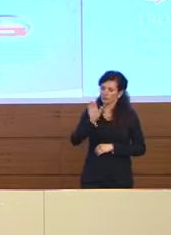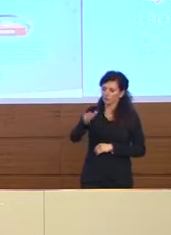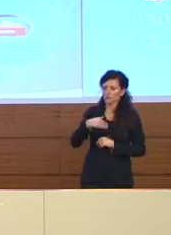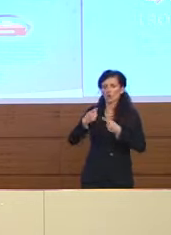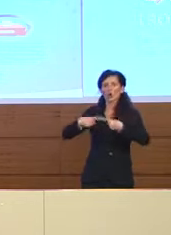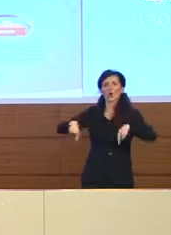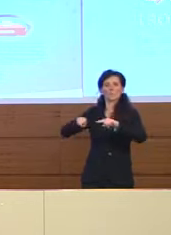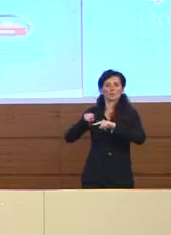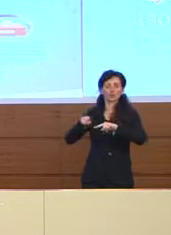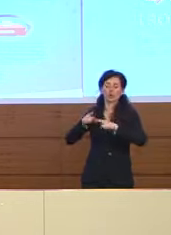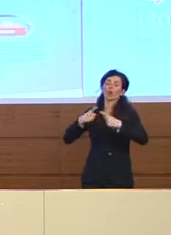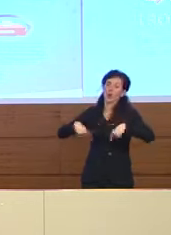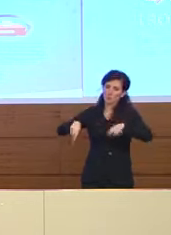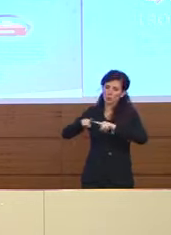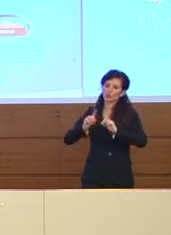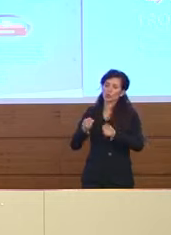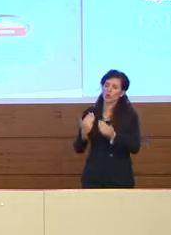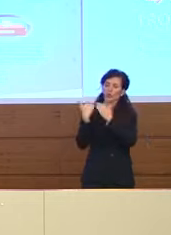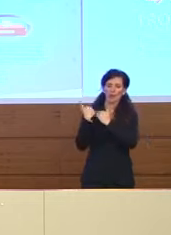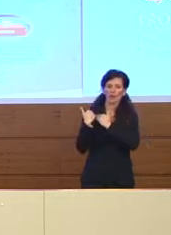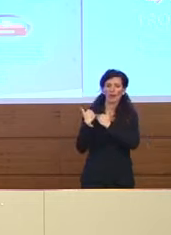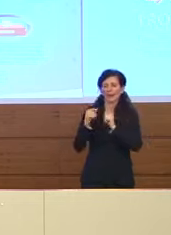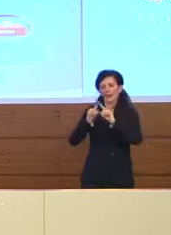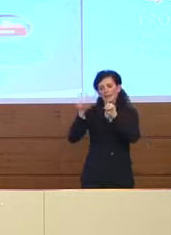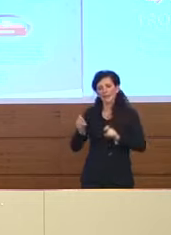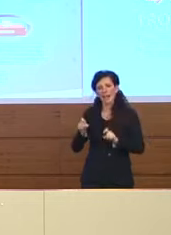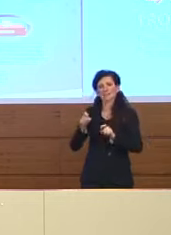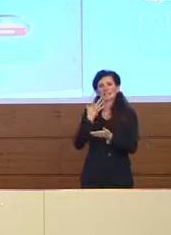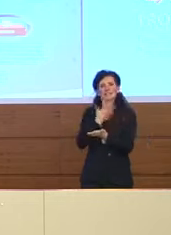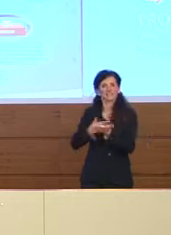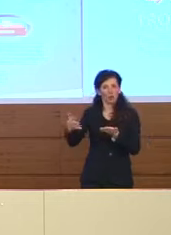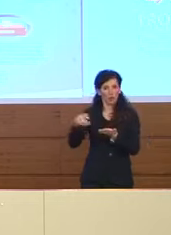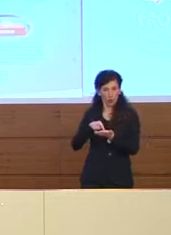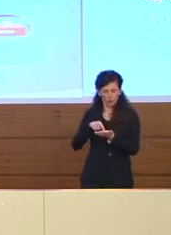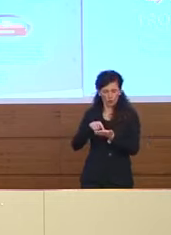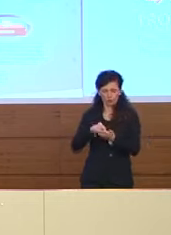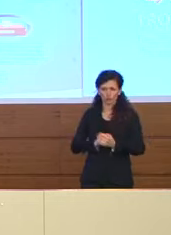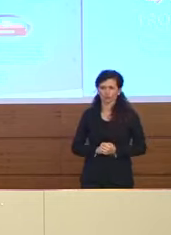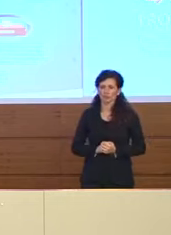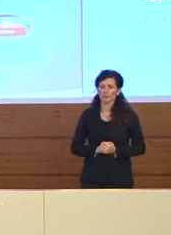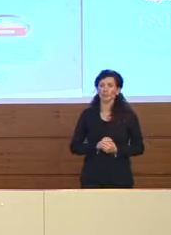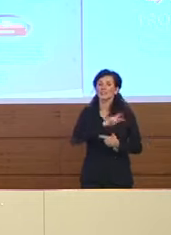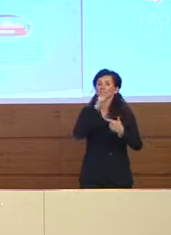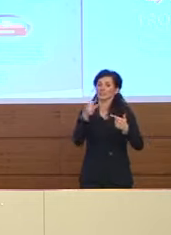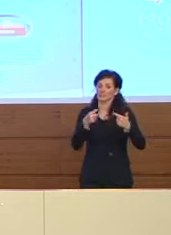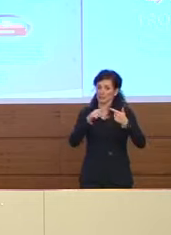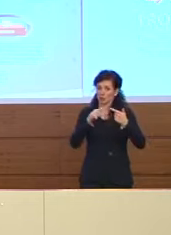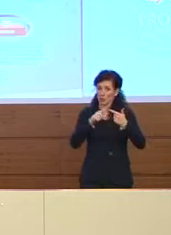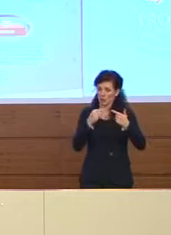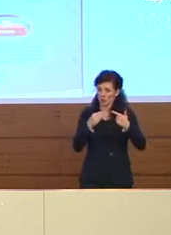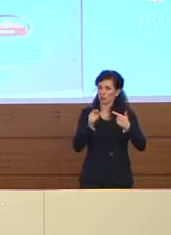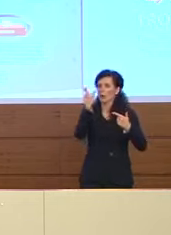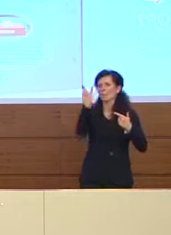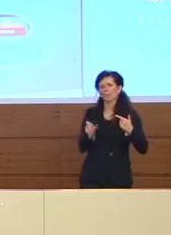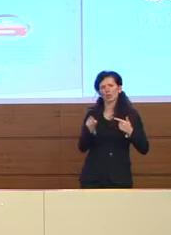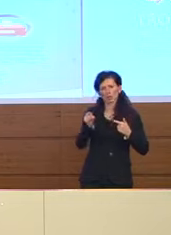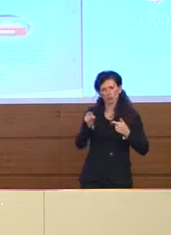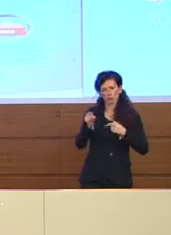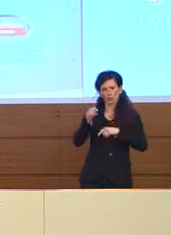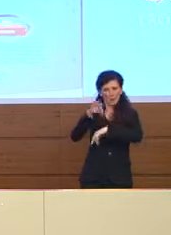la seconda considerazione che i soggetti che dovessero risultare